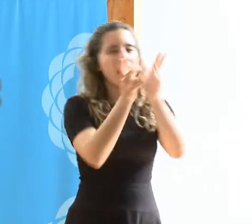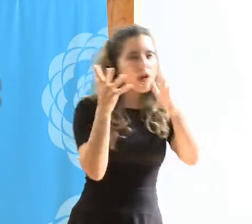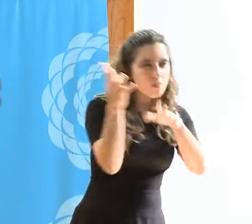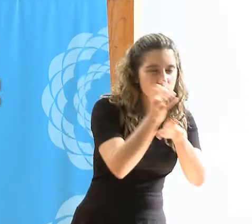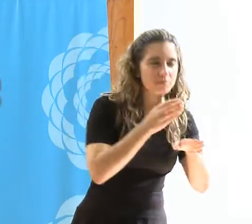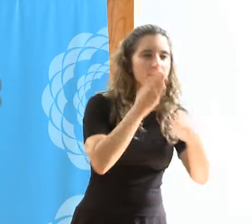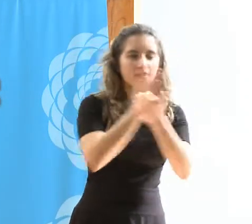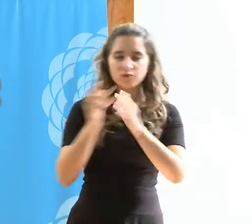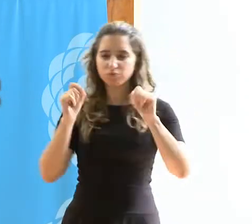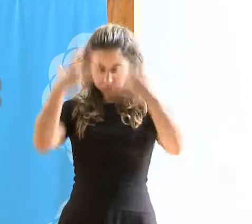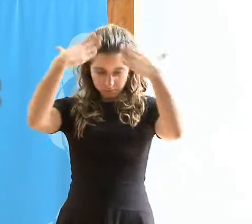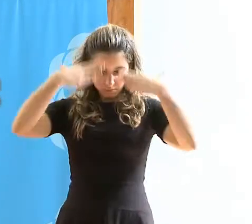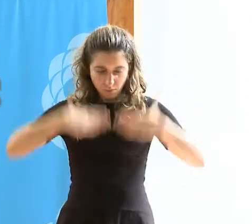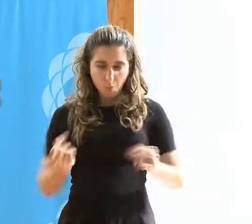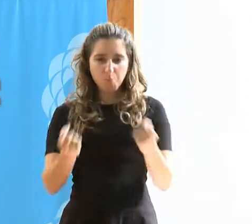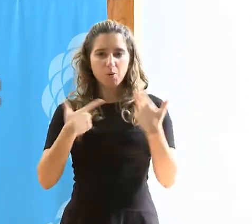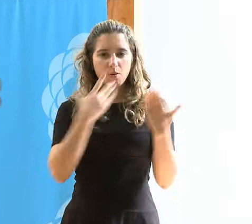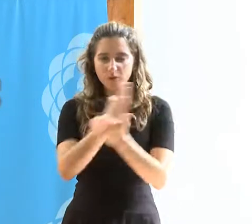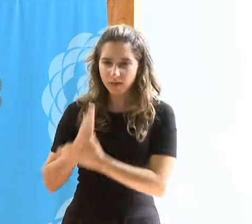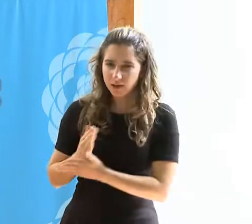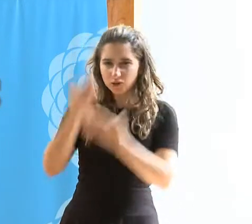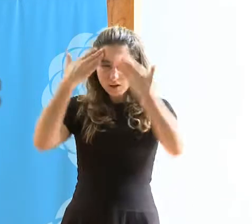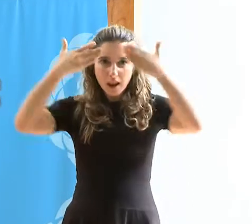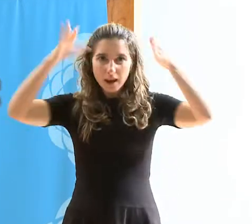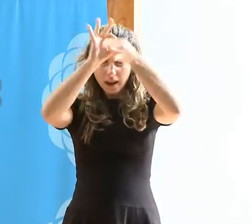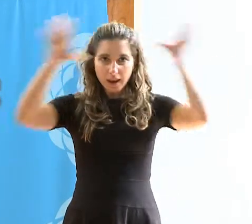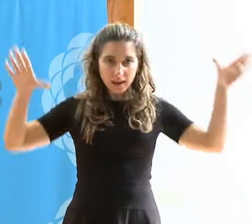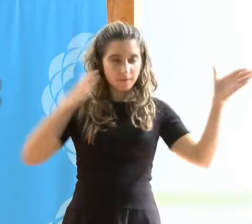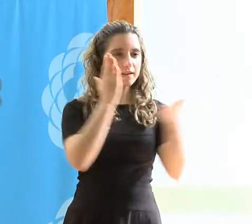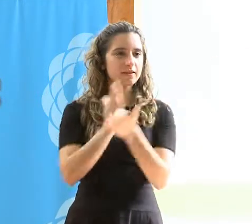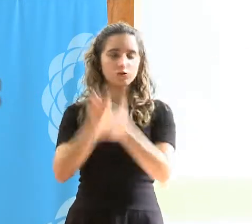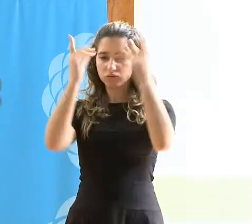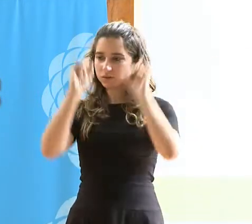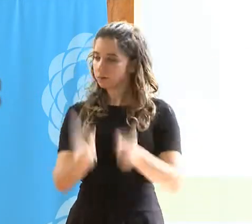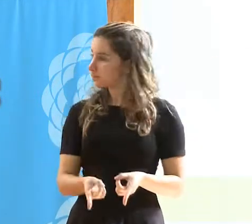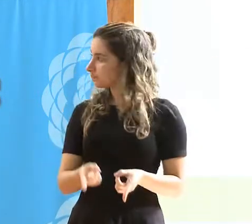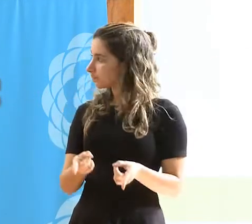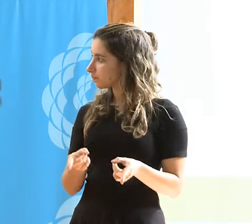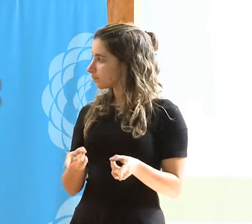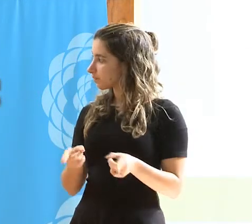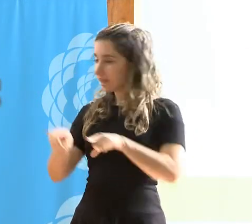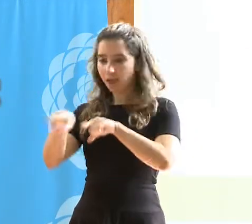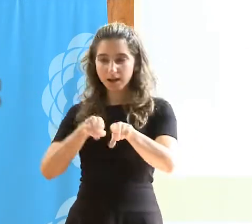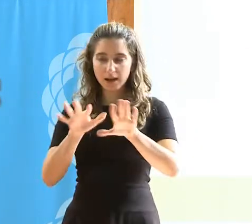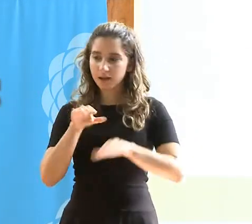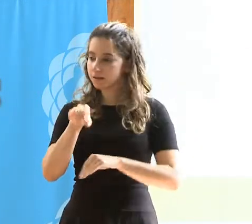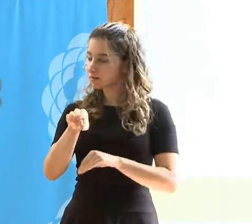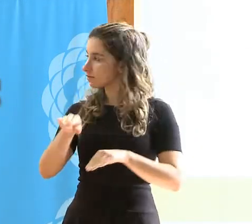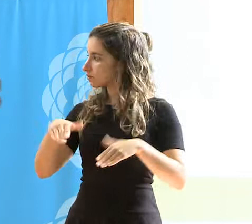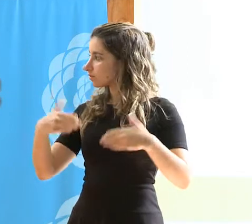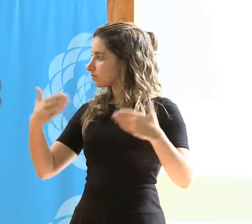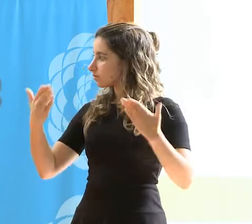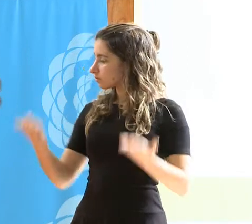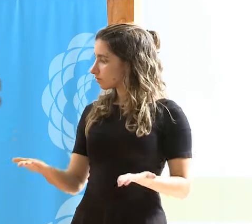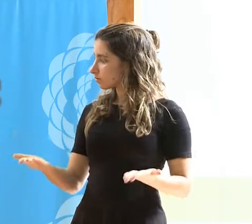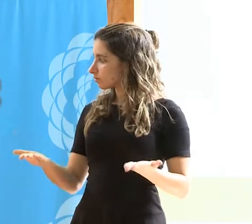la propia imagen, a la libertad de conciencia de los futuros profesionales. Asimismo, se trabaja en la